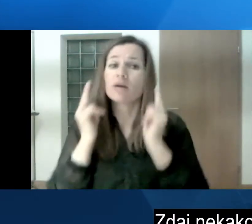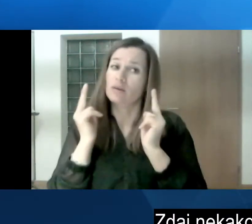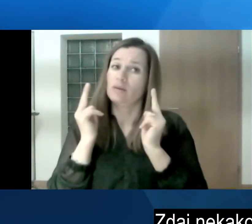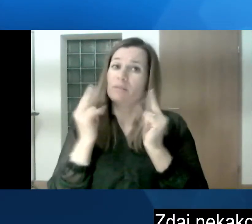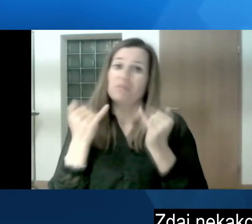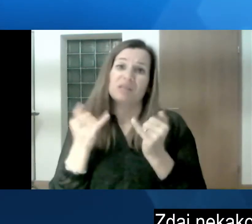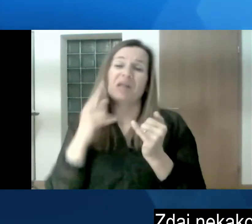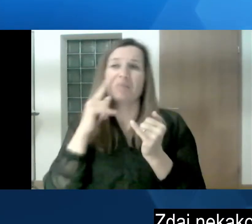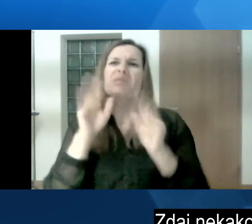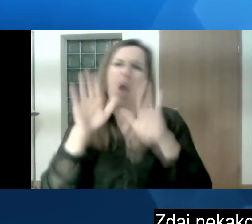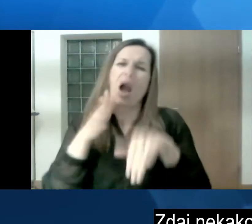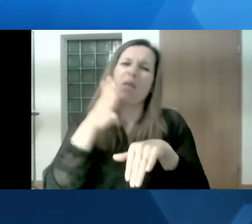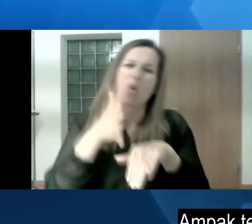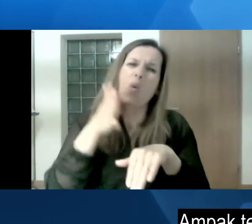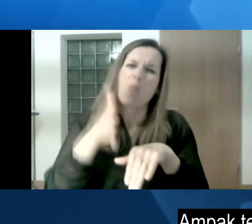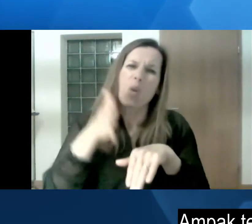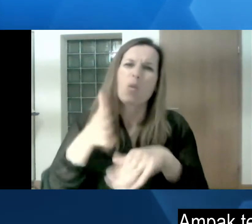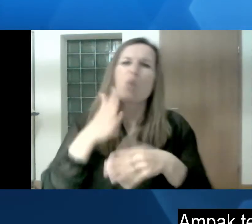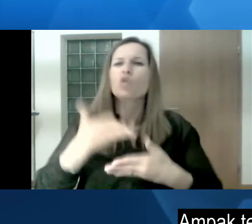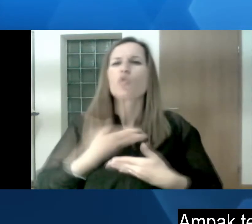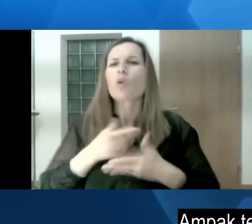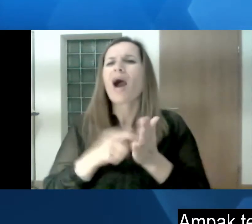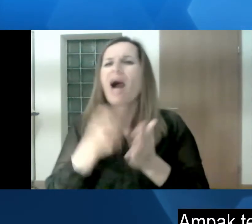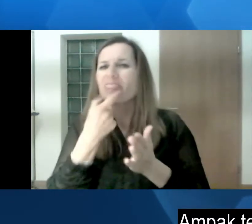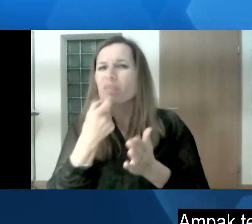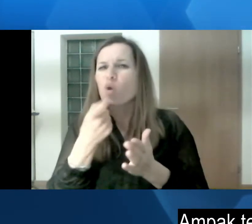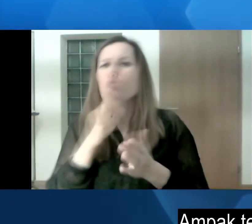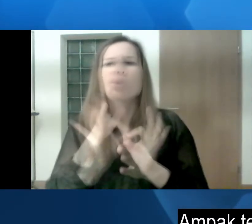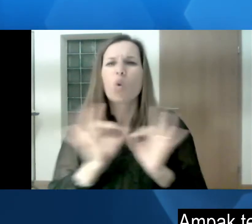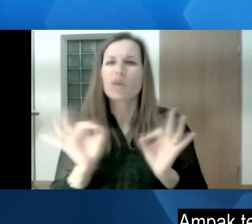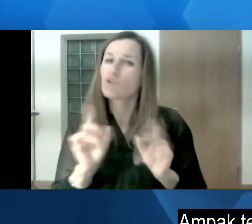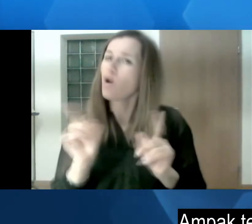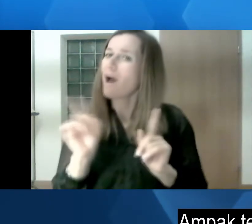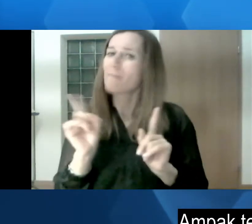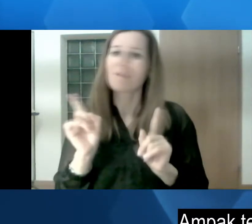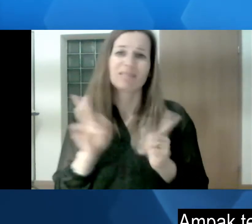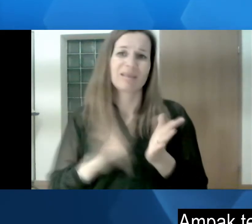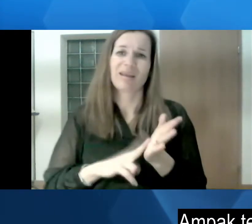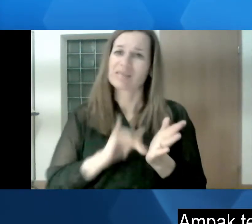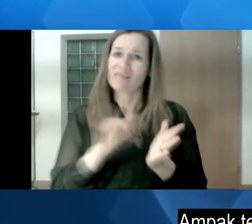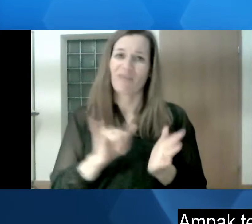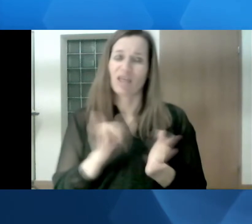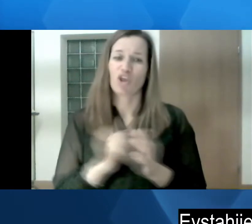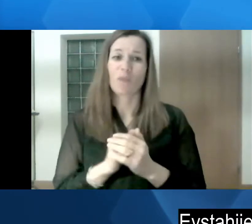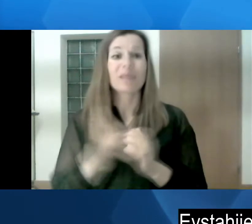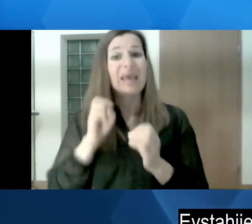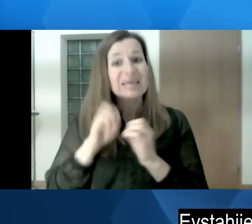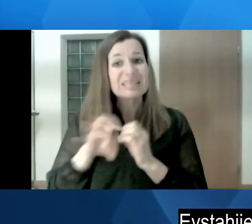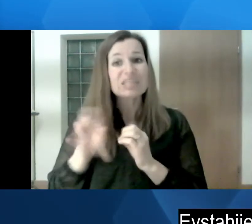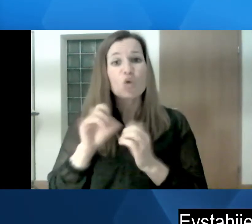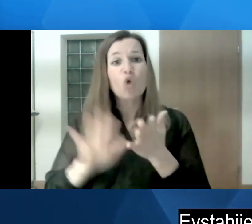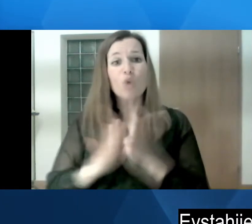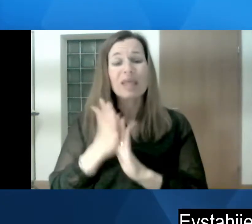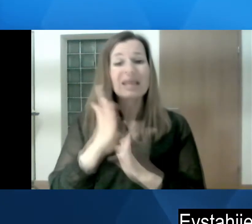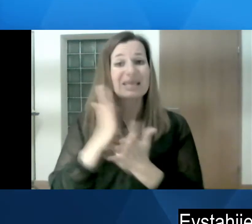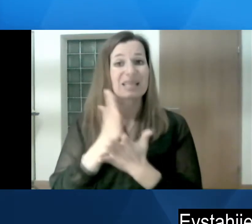dobil antibiotik, pa bo dobro, ampak temu ni vedno tako. Izlivno vnetje srednjega ušesa, ko